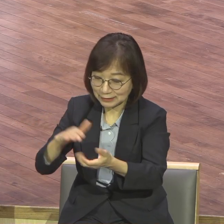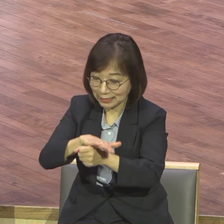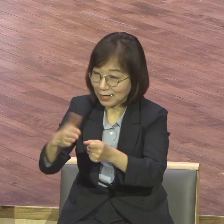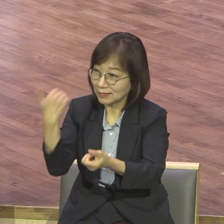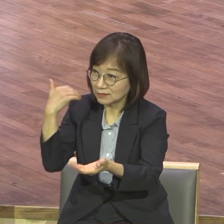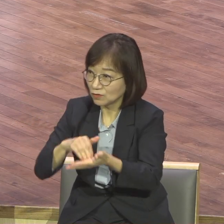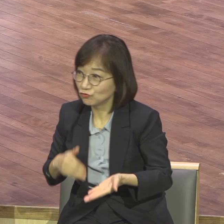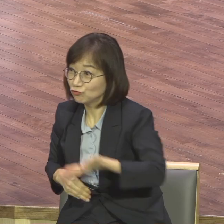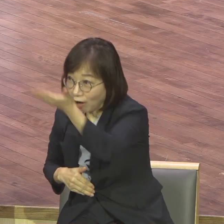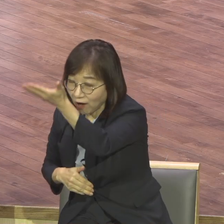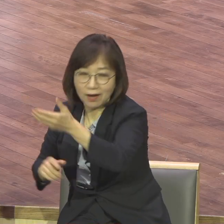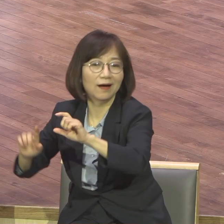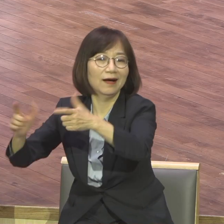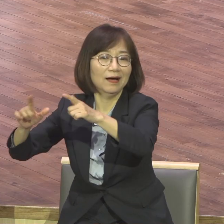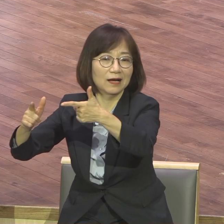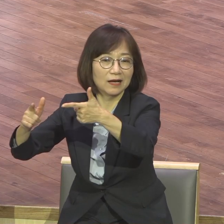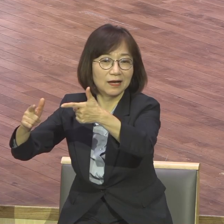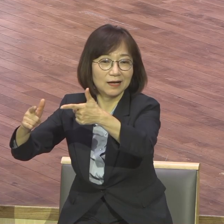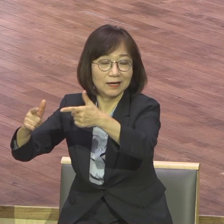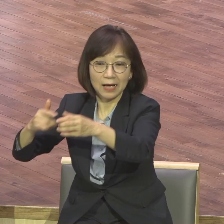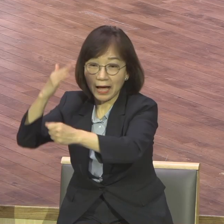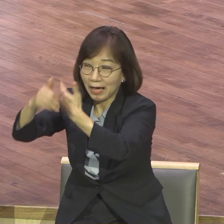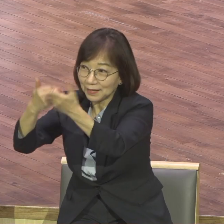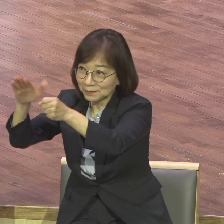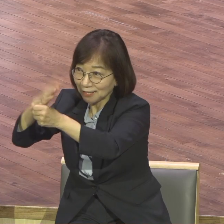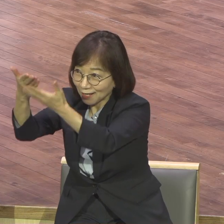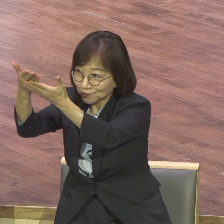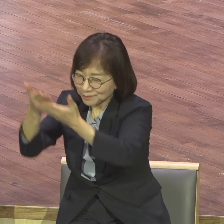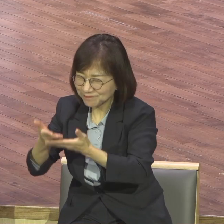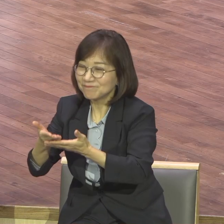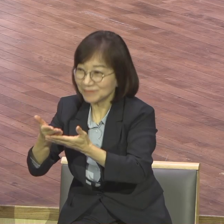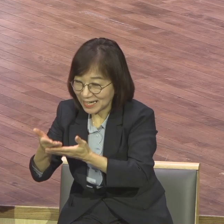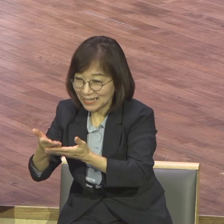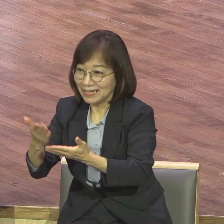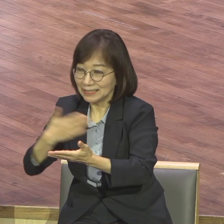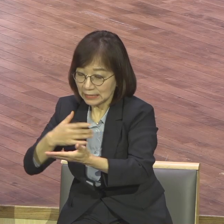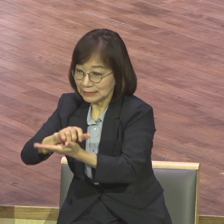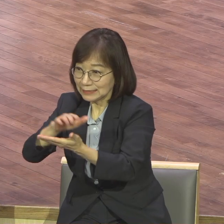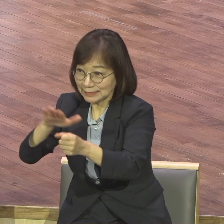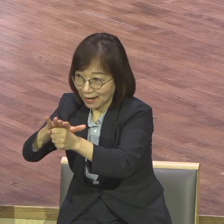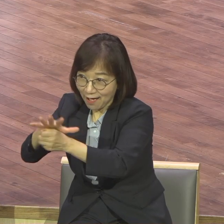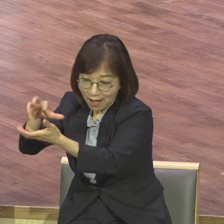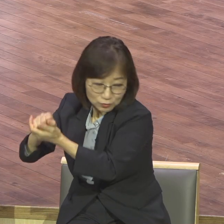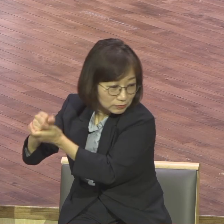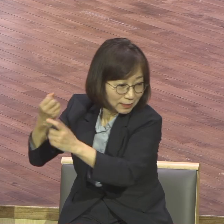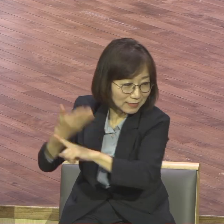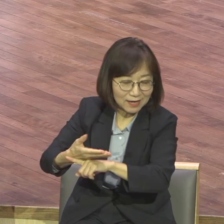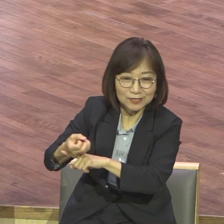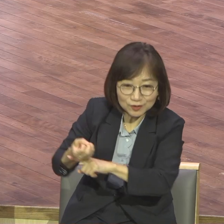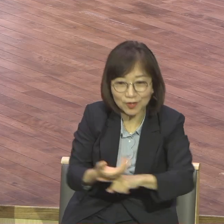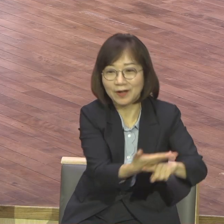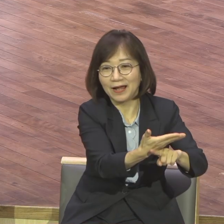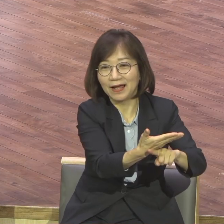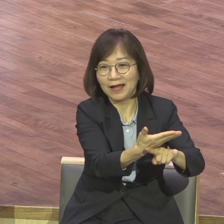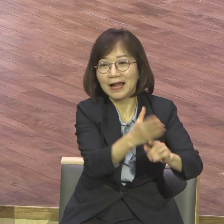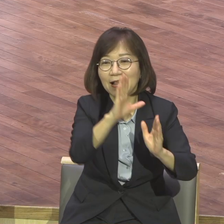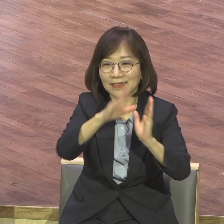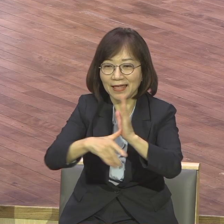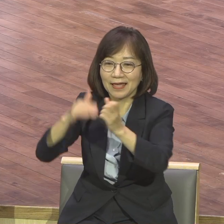사람, 또 다른 불신 영혼, 그 불신 영혼의 불신 영혼을